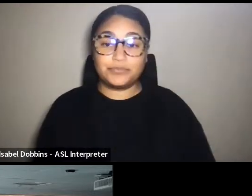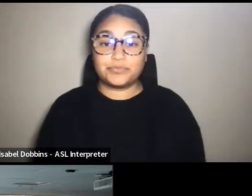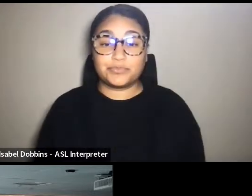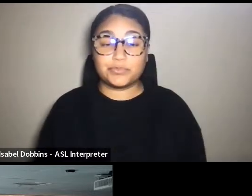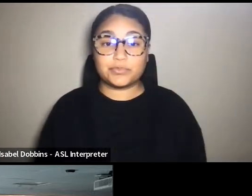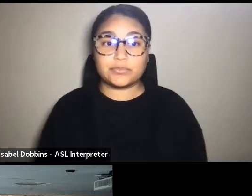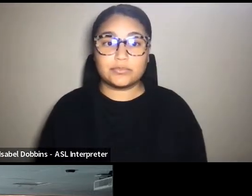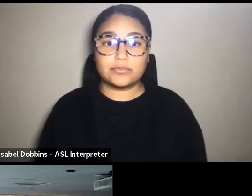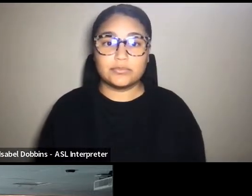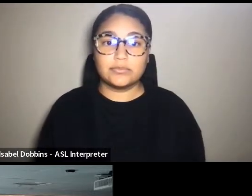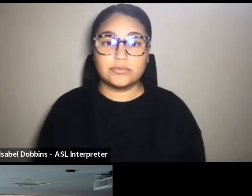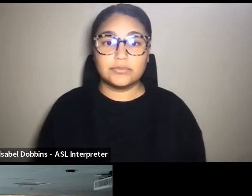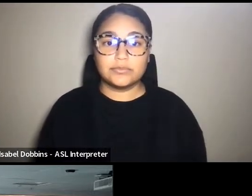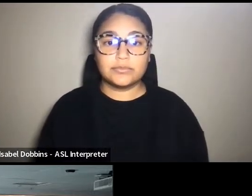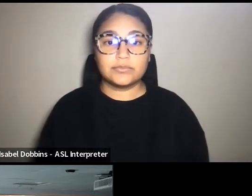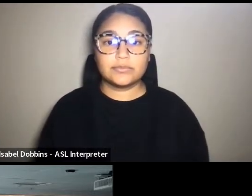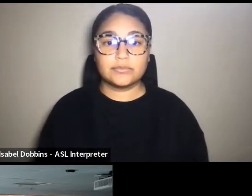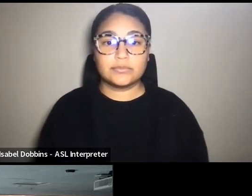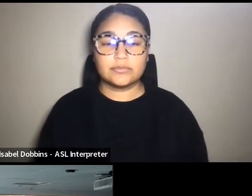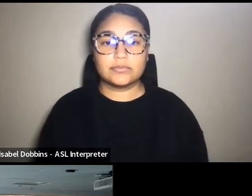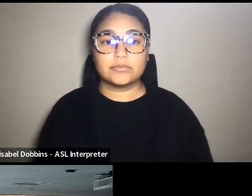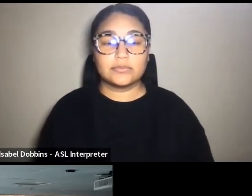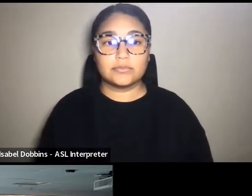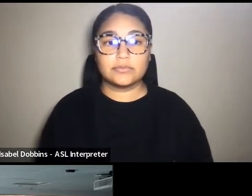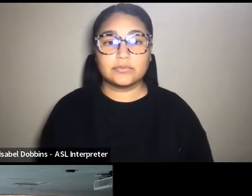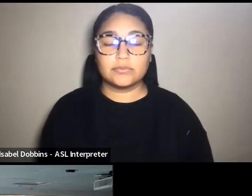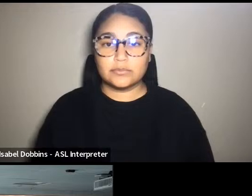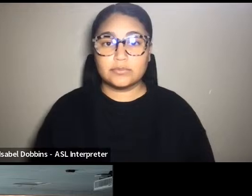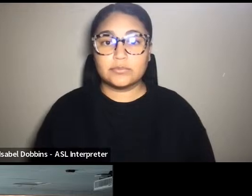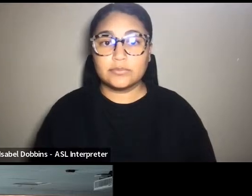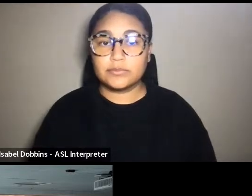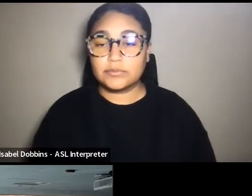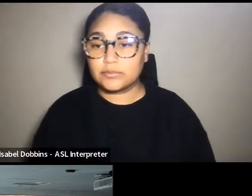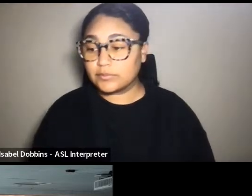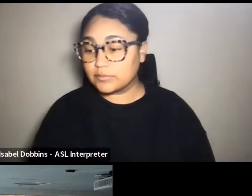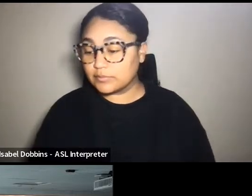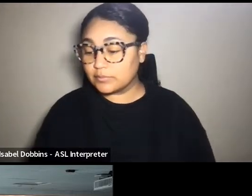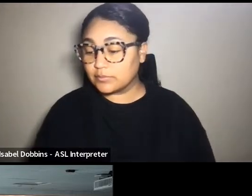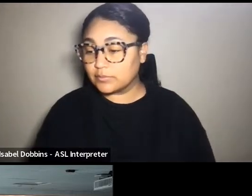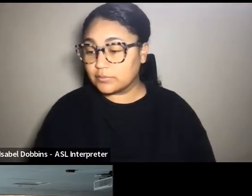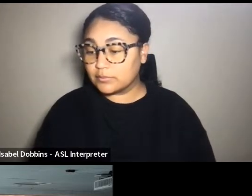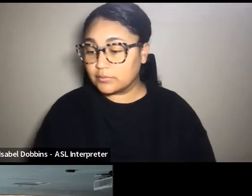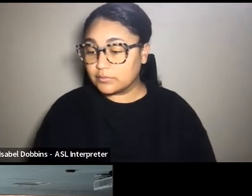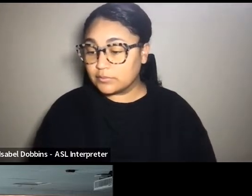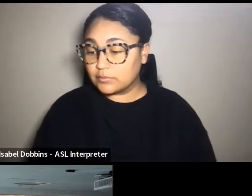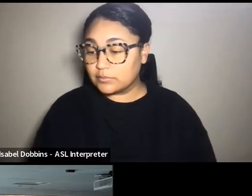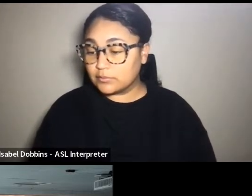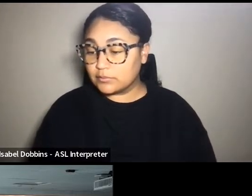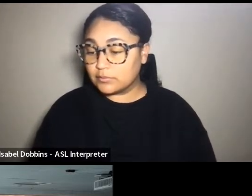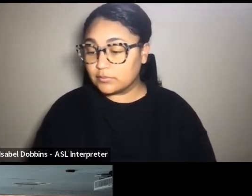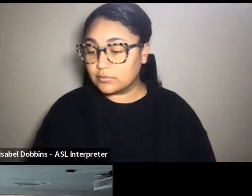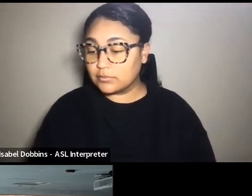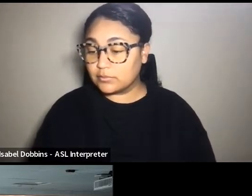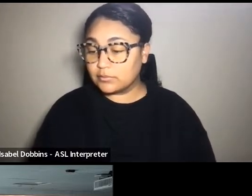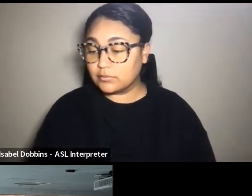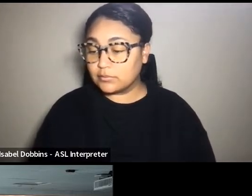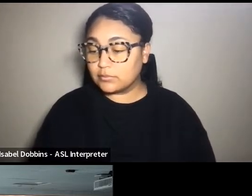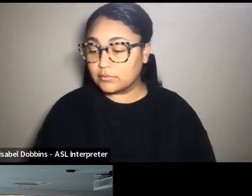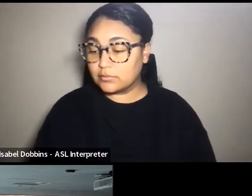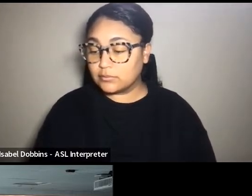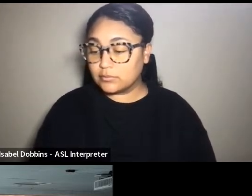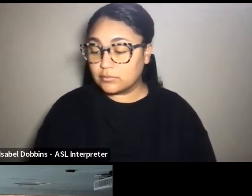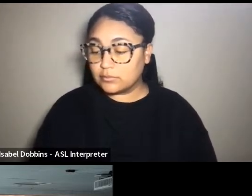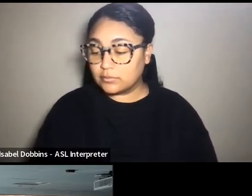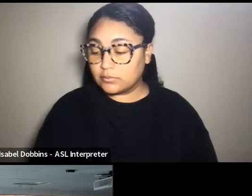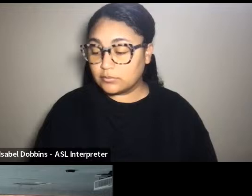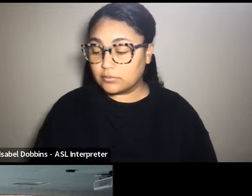nada. Pero si usted no es bilingüe y está en su computadora, busque el icono en forma de globo que encontrará en la parte inferior de su pantalla, haga clic en